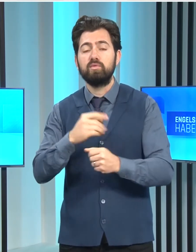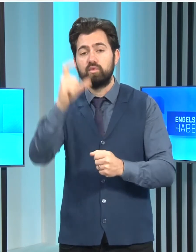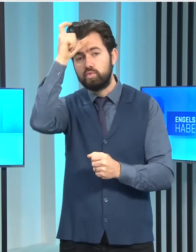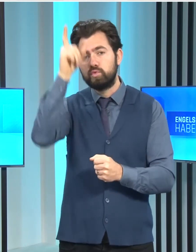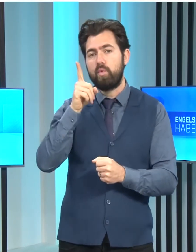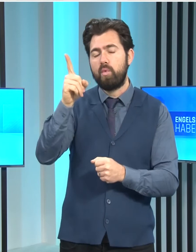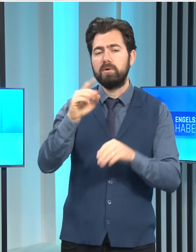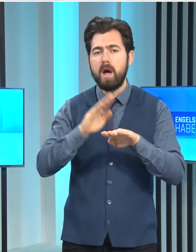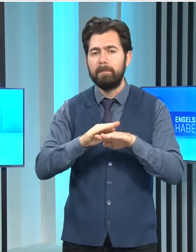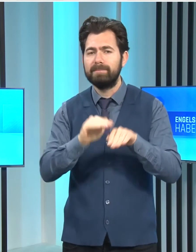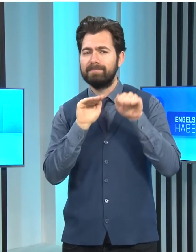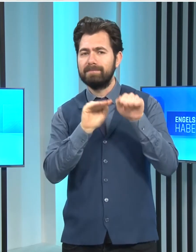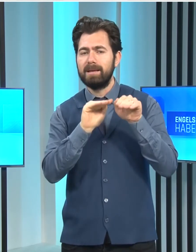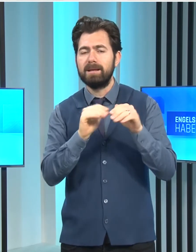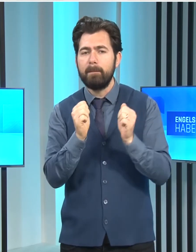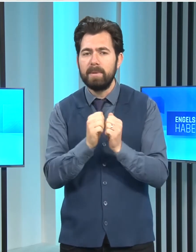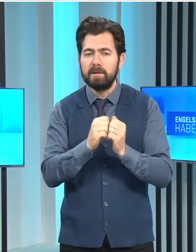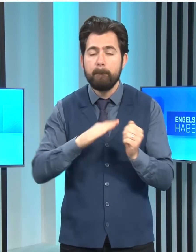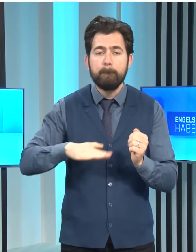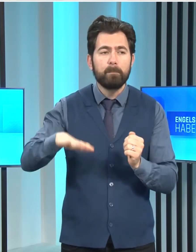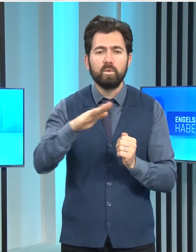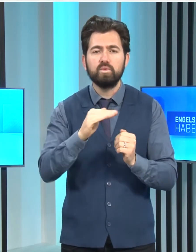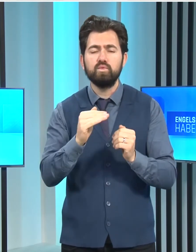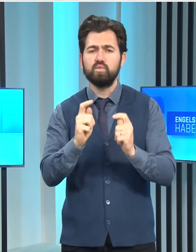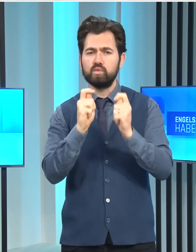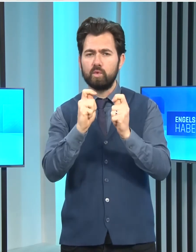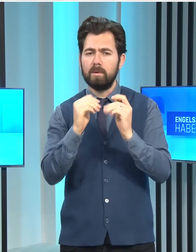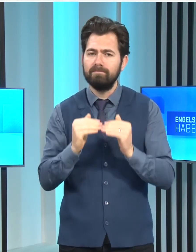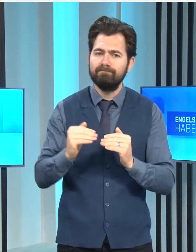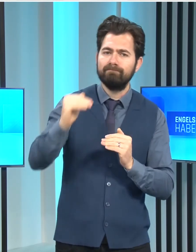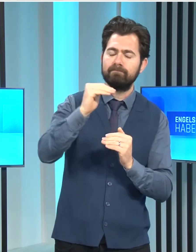katkılarla tüm zorlukların aşılabileceğine dikkat çekti.